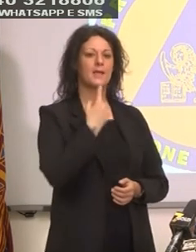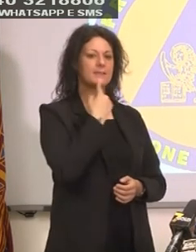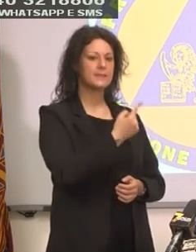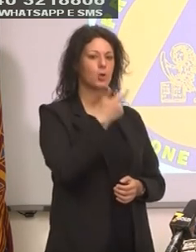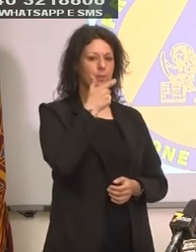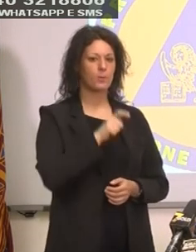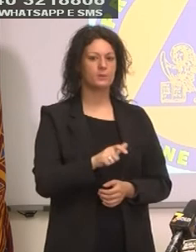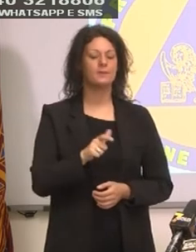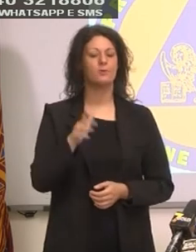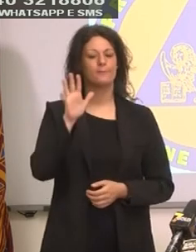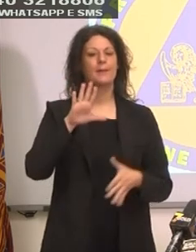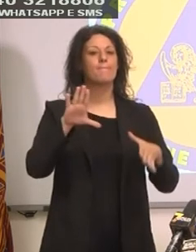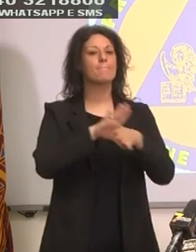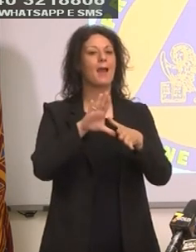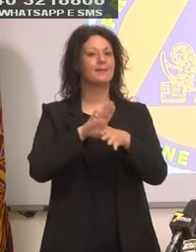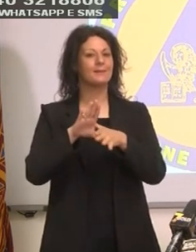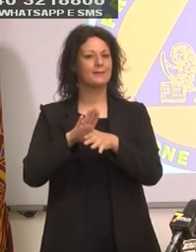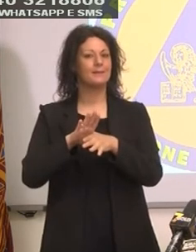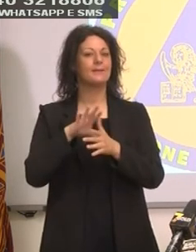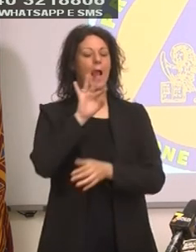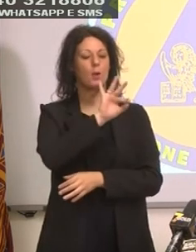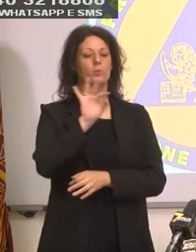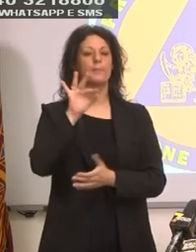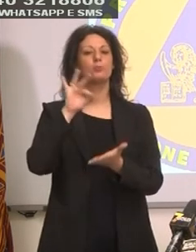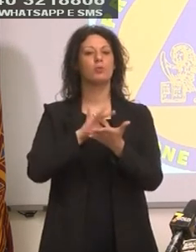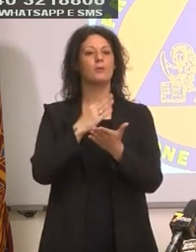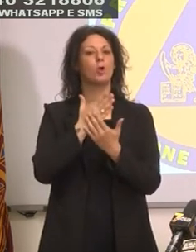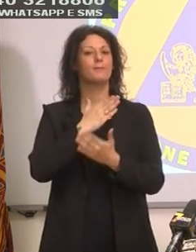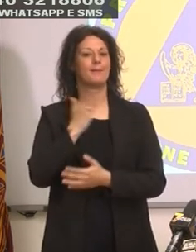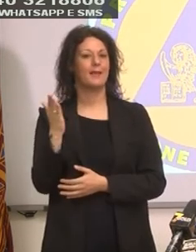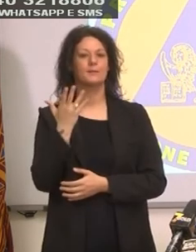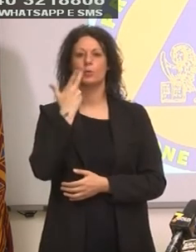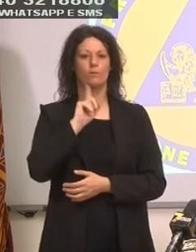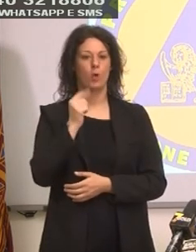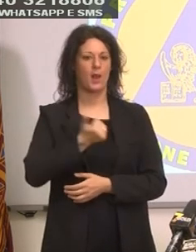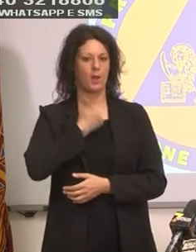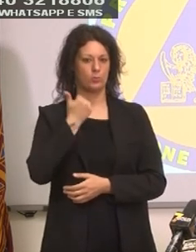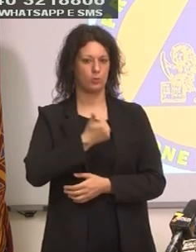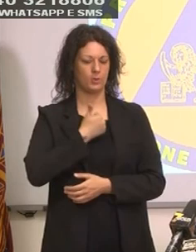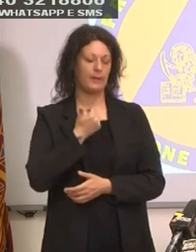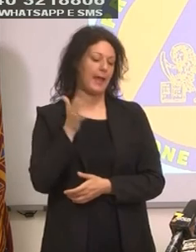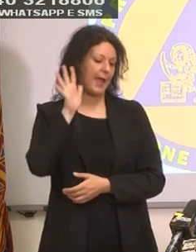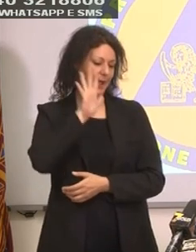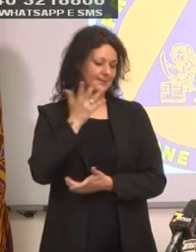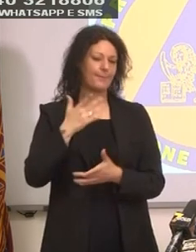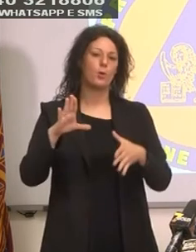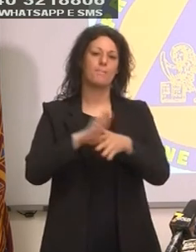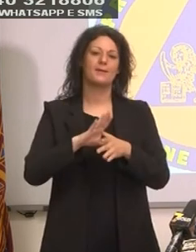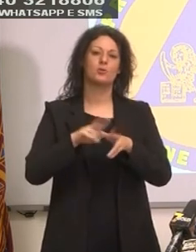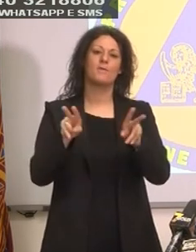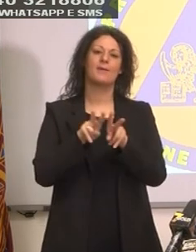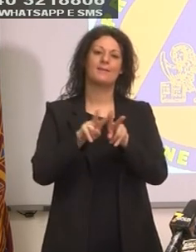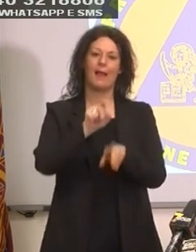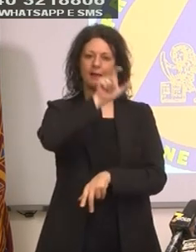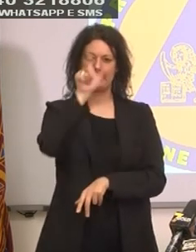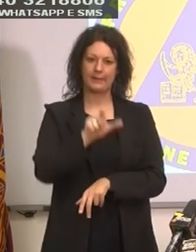coalizione di centrodestra che secondo lei non si sono convertiti del tutto all'autonomia. No, no, ma io... Per parte no, di Fratelli d'Italia, per esempio, c'è un atteggiamento piuttosto